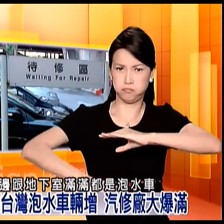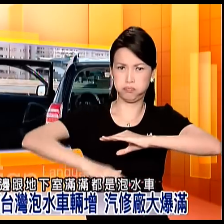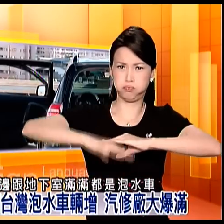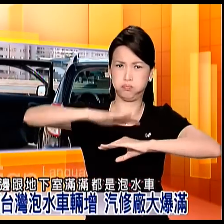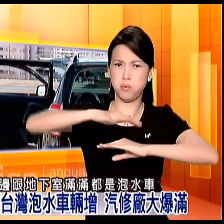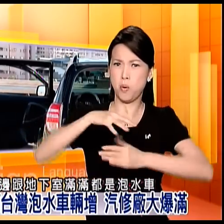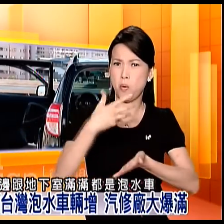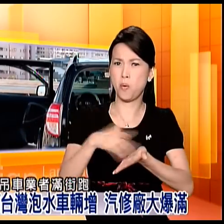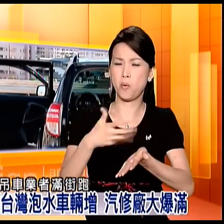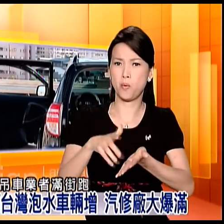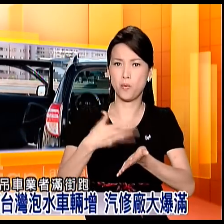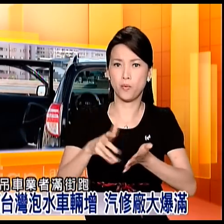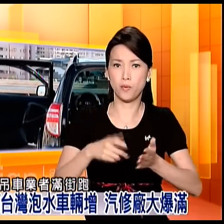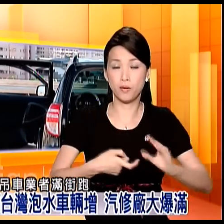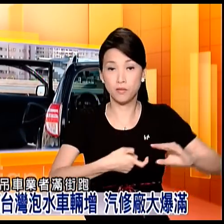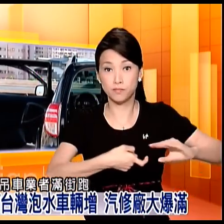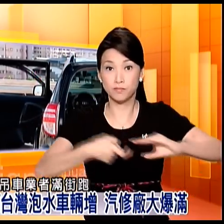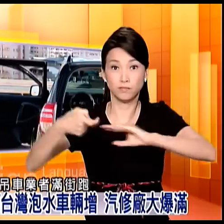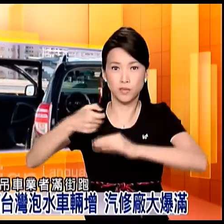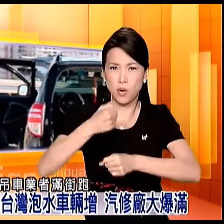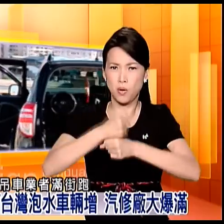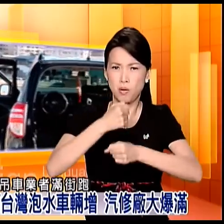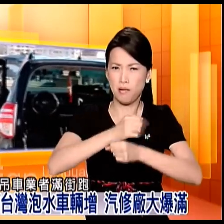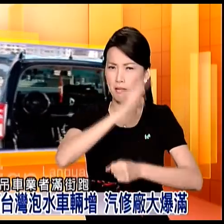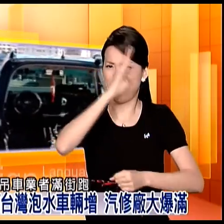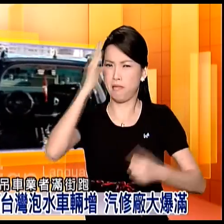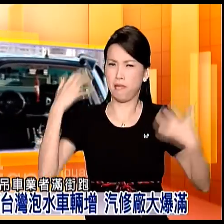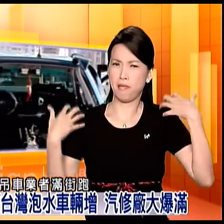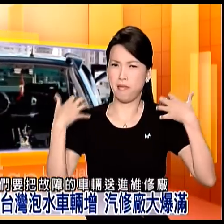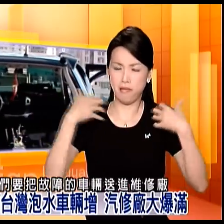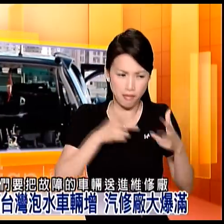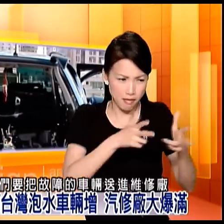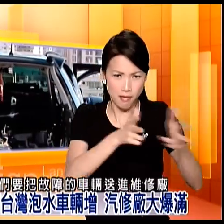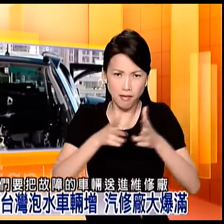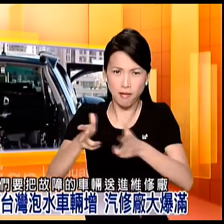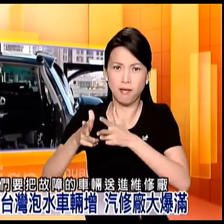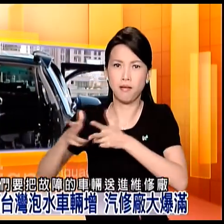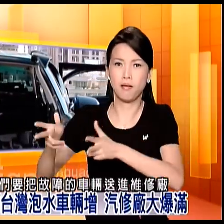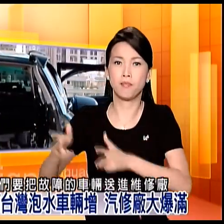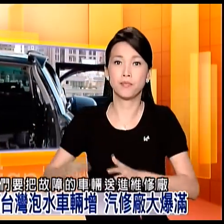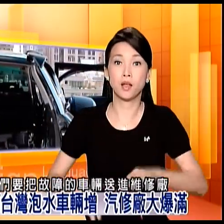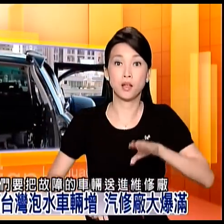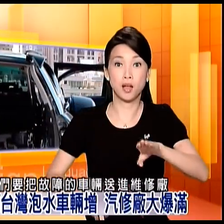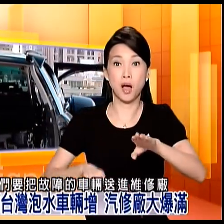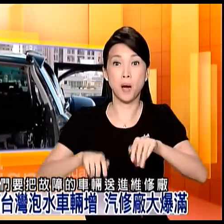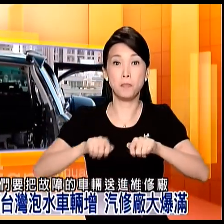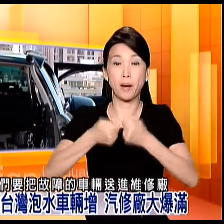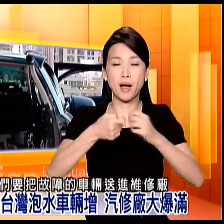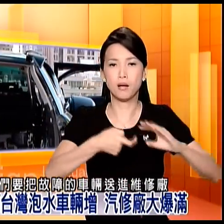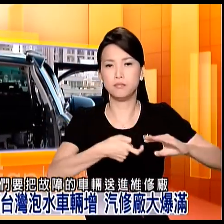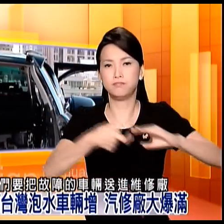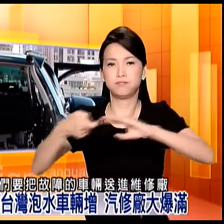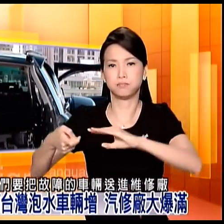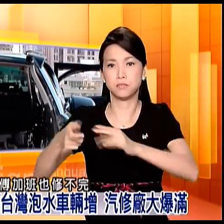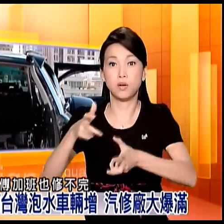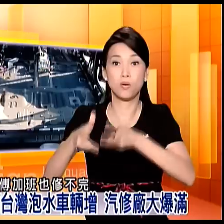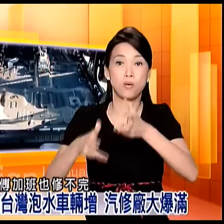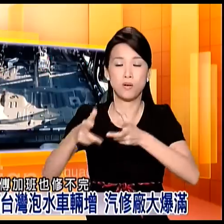车，拖吊车业者满街跑，他们要把故障的车辆送进维修厂，师傅加班